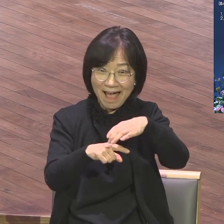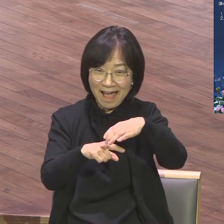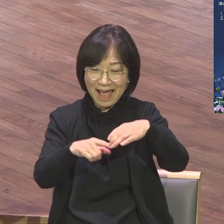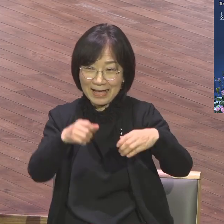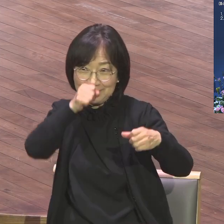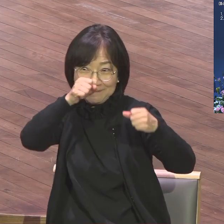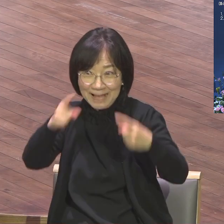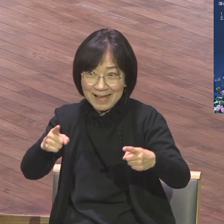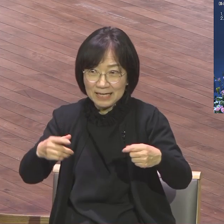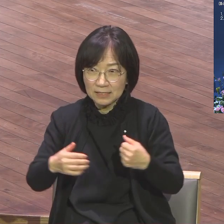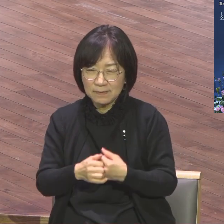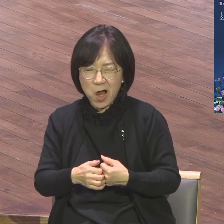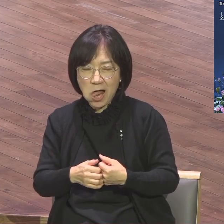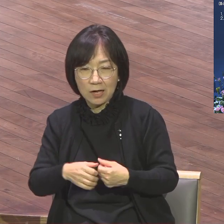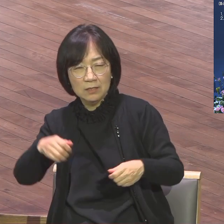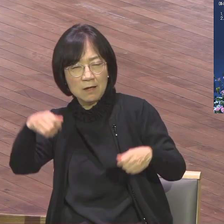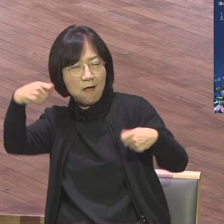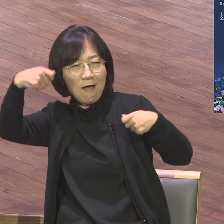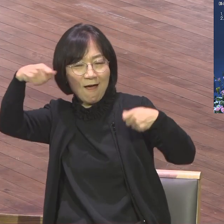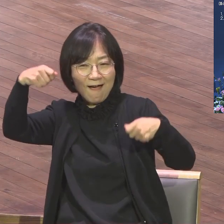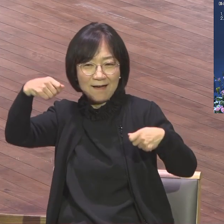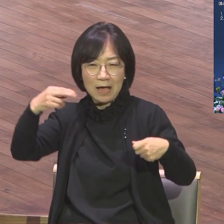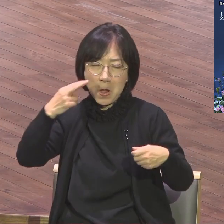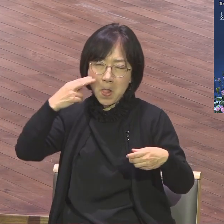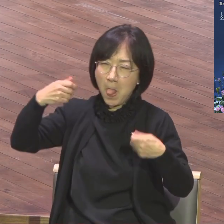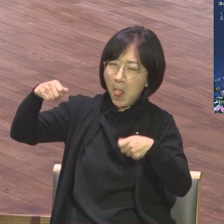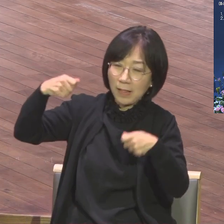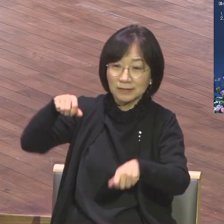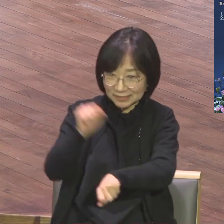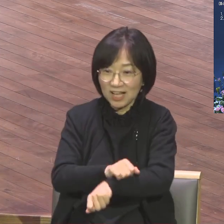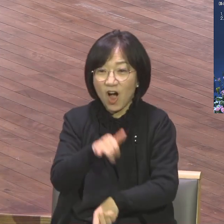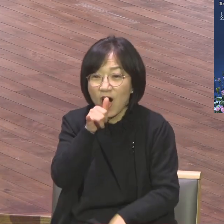받아요. 우리 선수 중에 그런 친구 몇 있었잖아요.